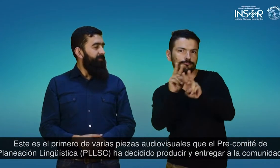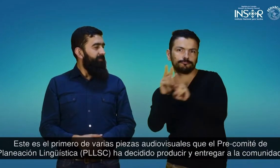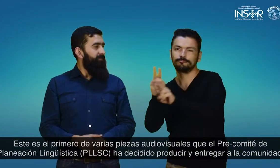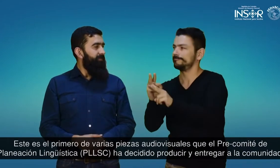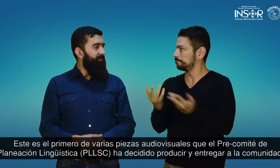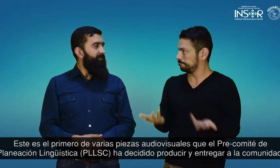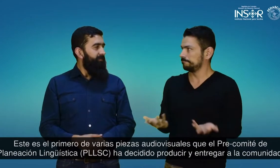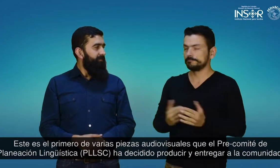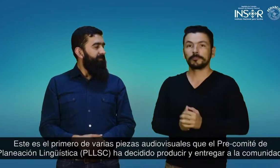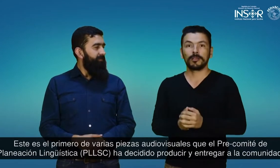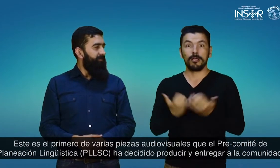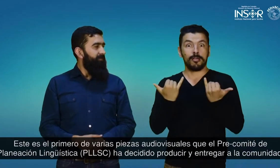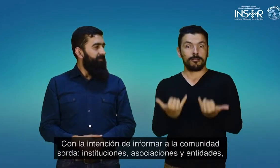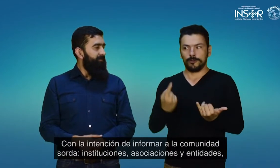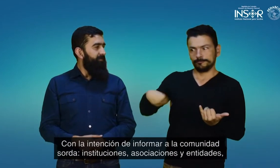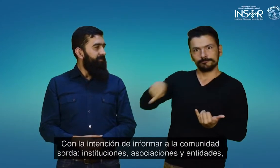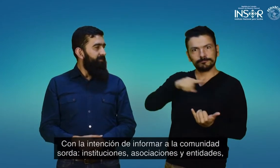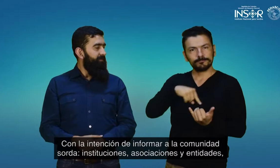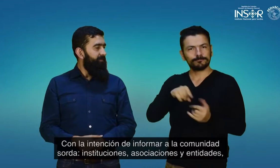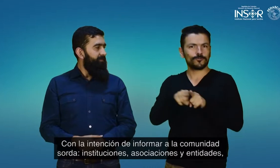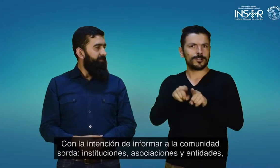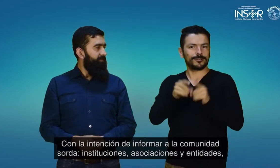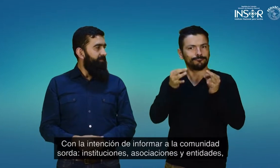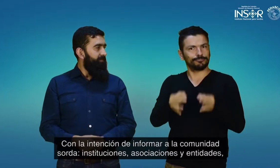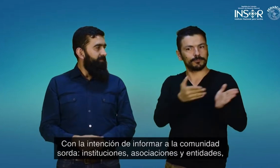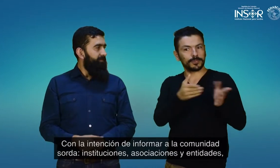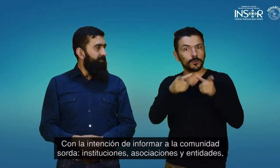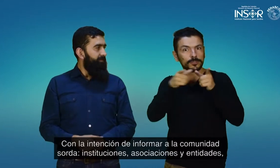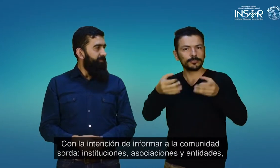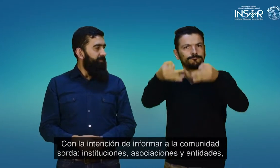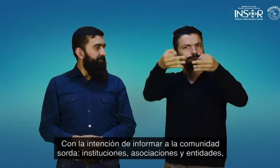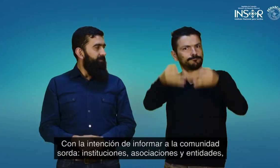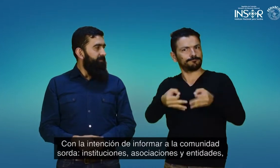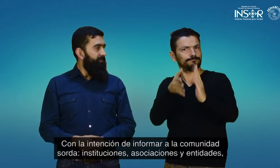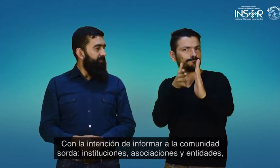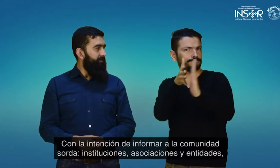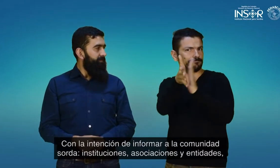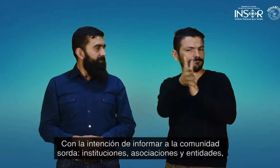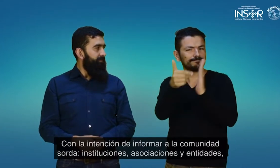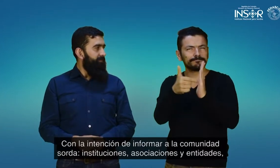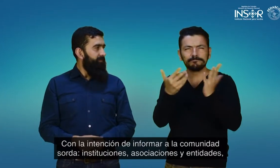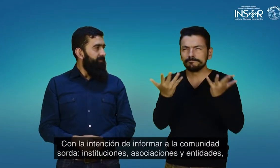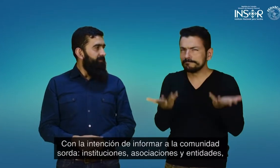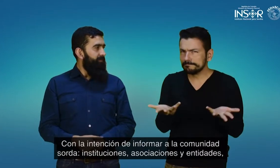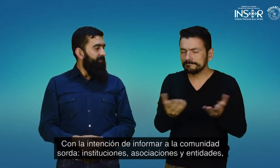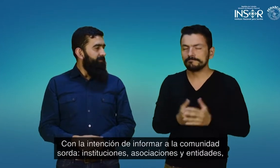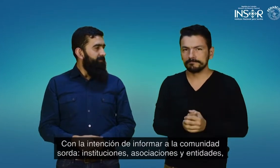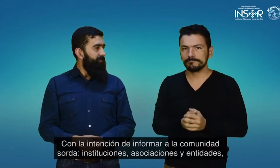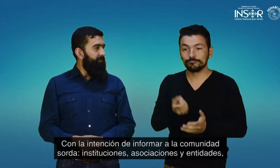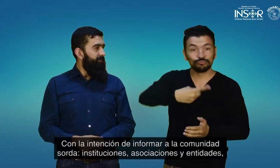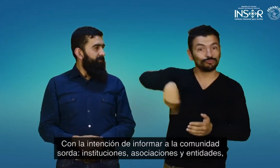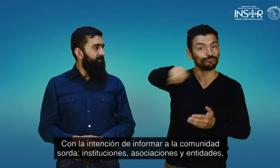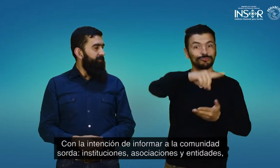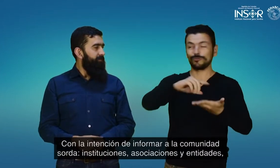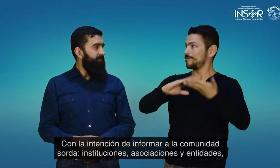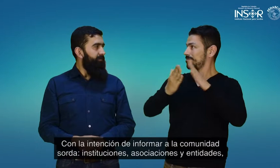y entregar a la comunidad. Con la intención de informar a la comunidad sorda, instituciones,